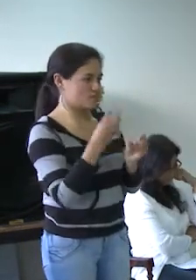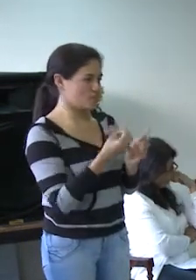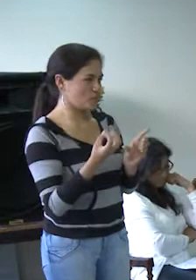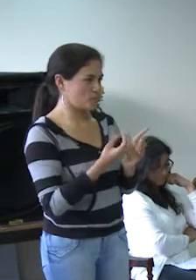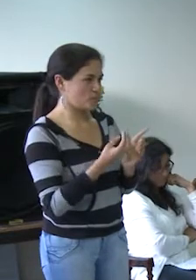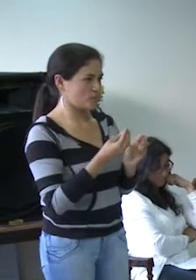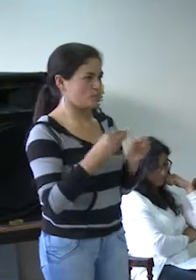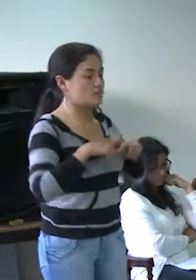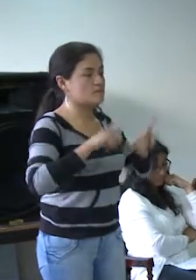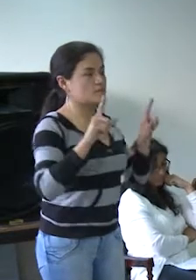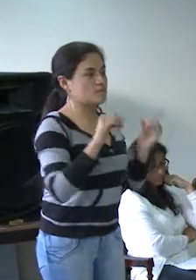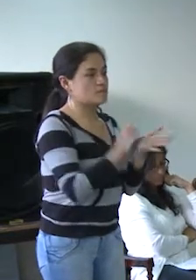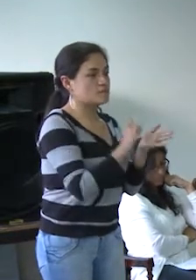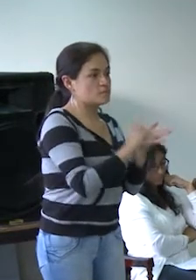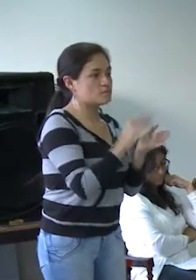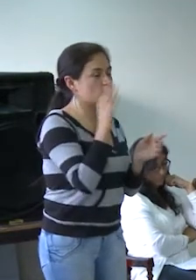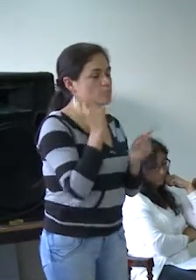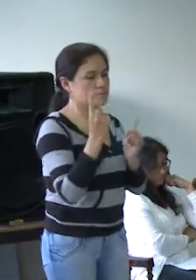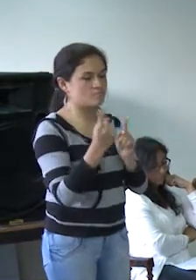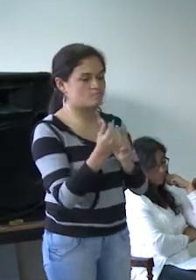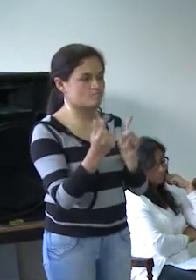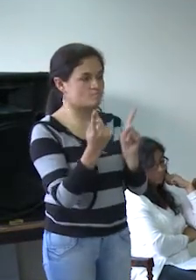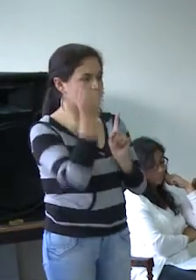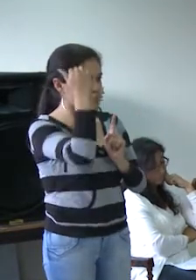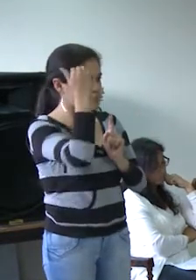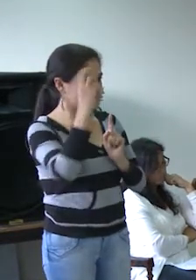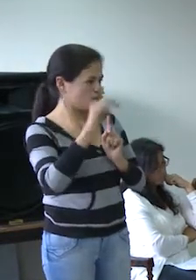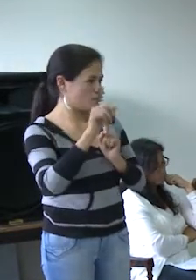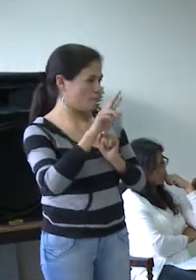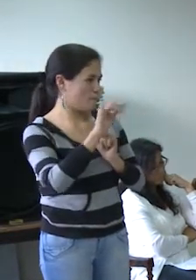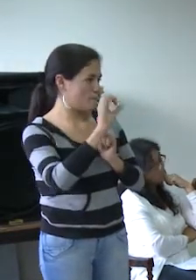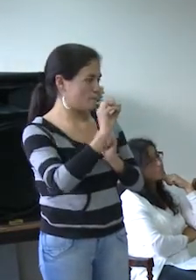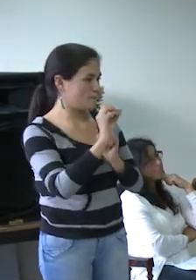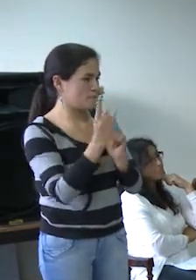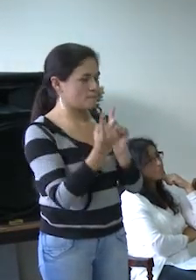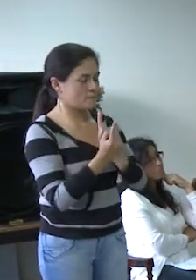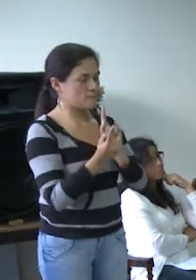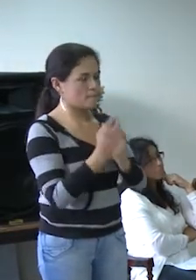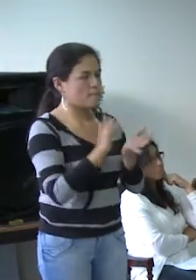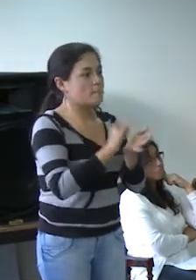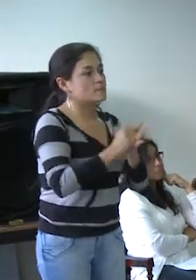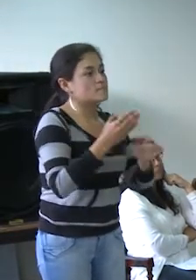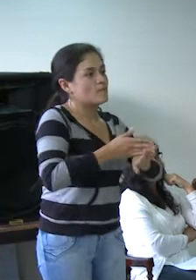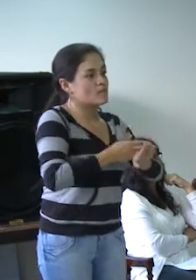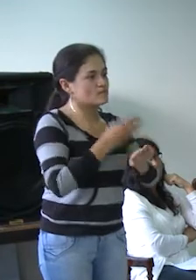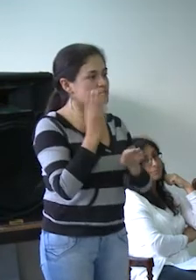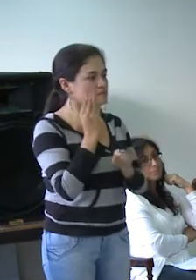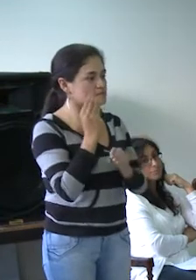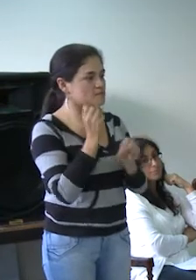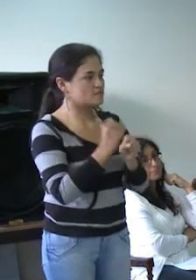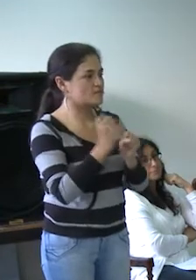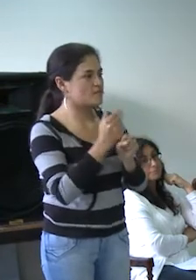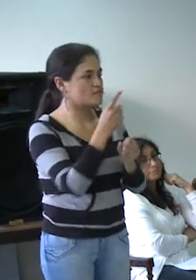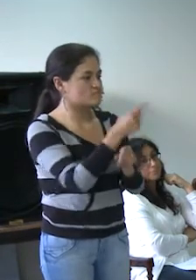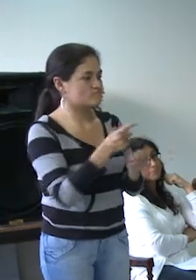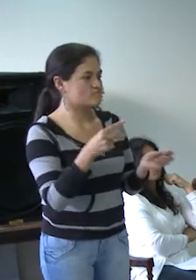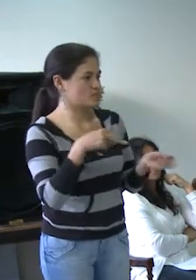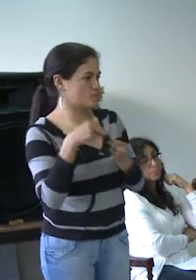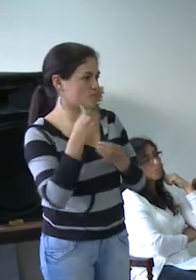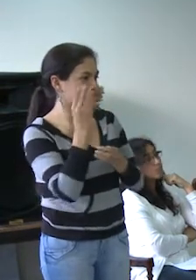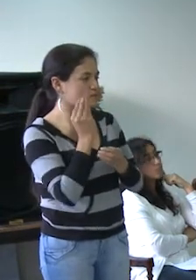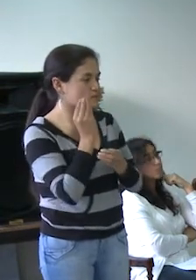confluíamos también con los intereses de Mario en este campo. Mario venía con esto de la educación de adultos y había hecho un trabajo muy interesante en